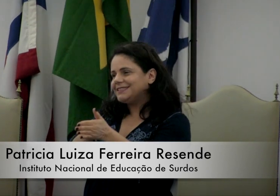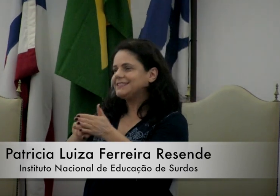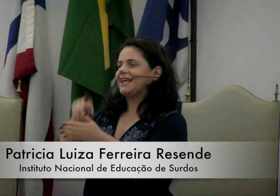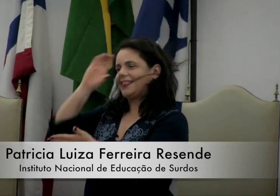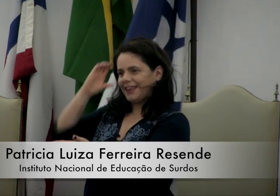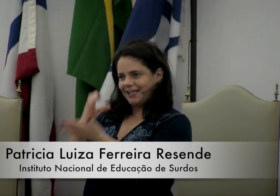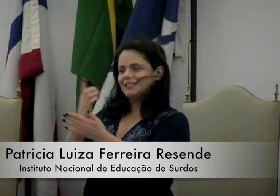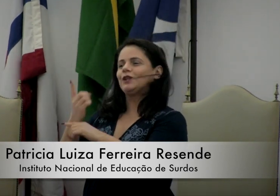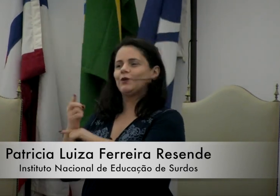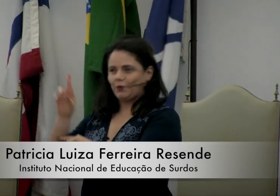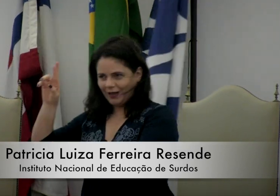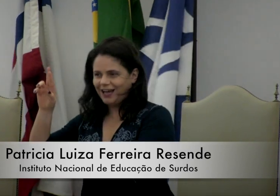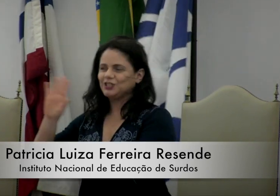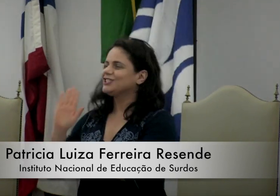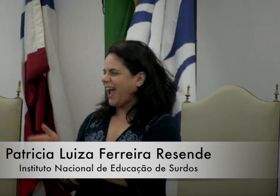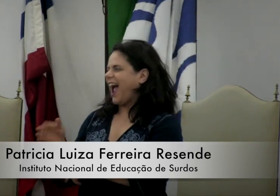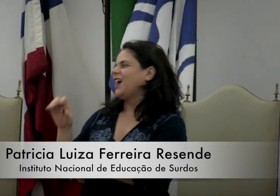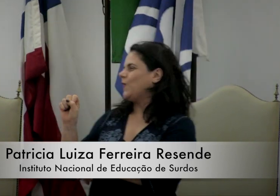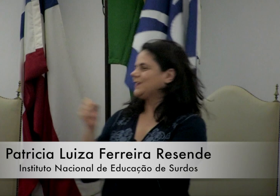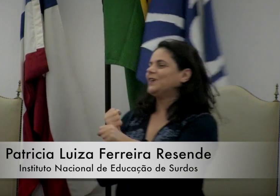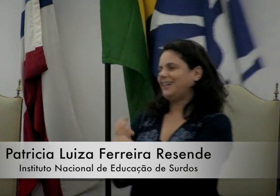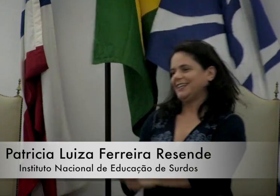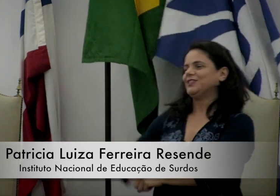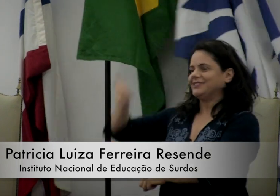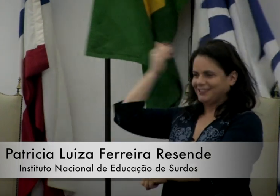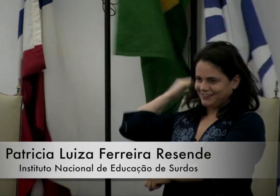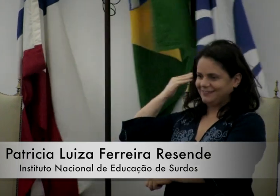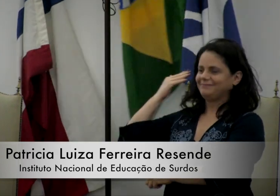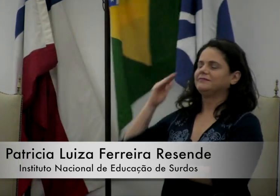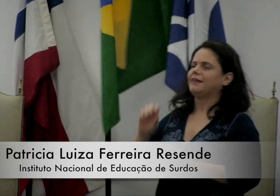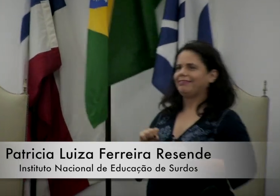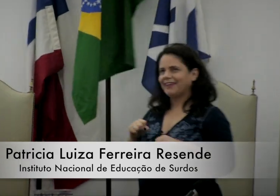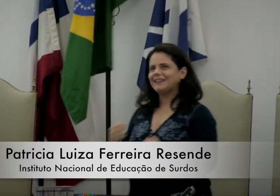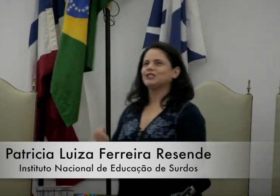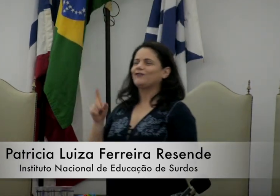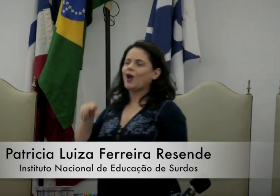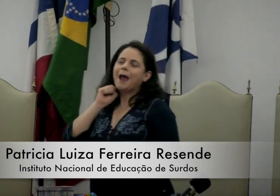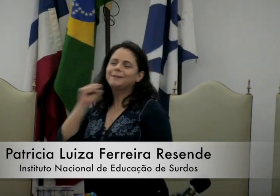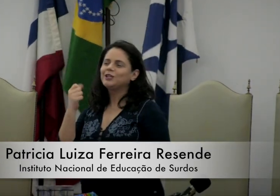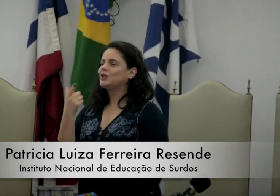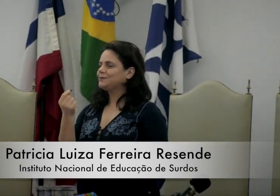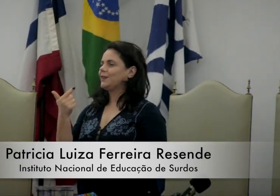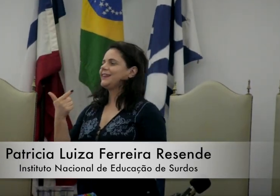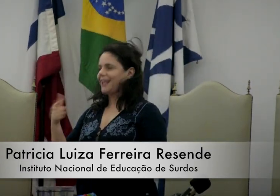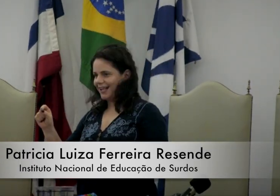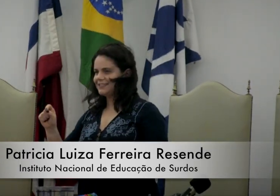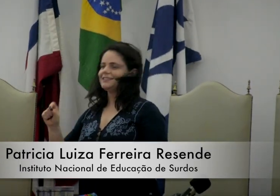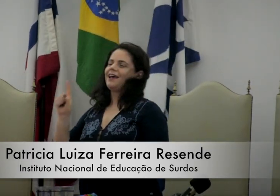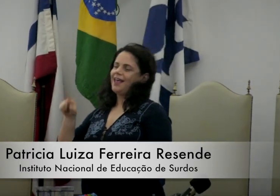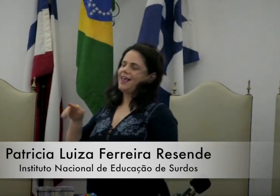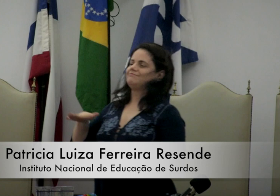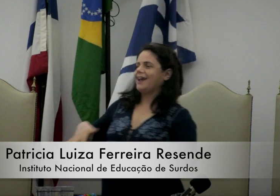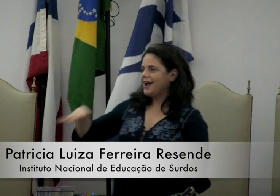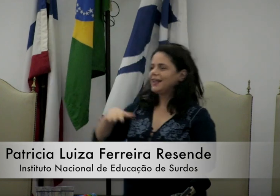tema faz parte do meu trabalho de pesquisa, da minha tese de doutorado, que já tem 8 anos. Eu defendi em abril